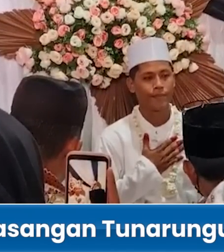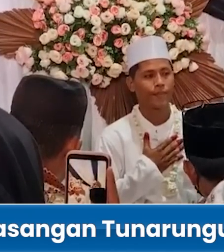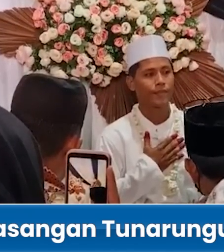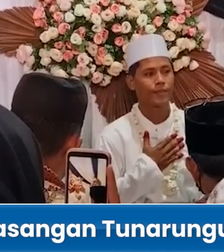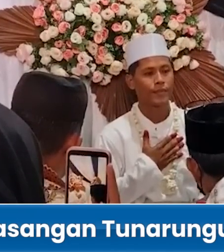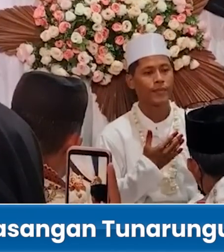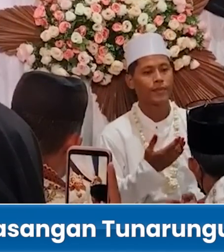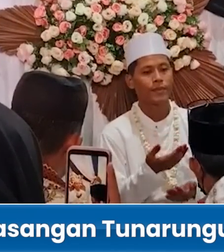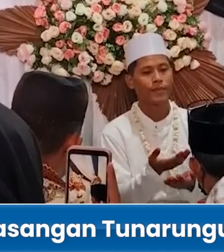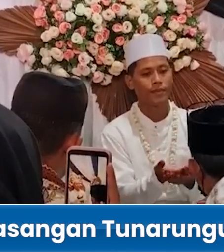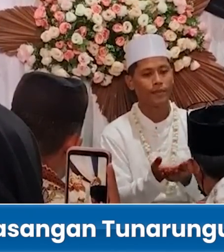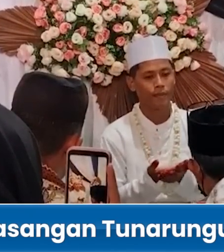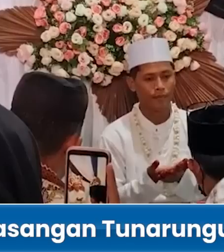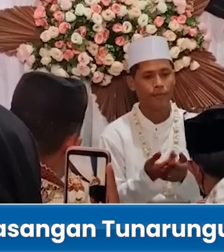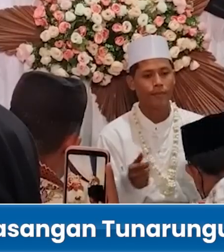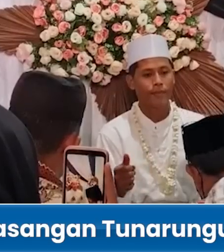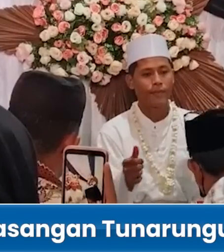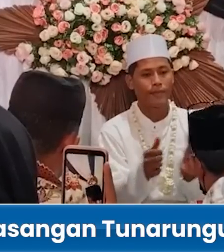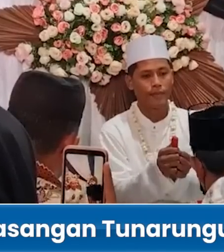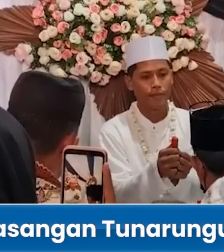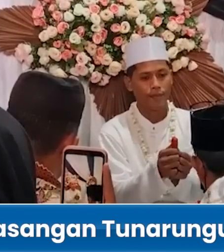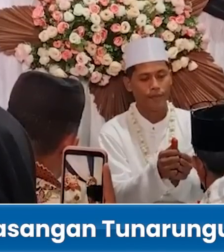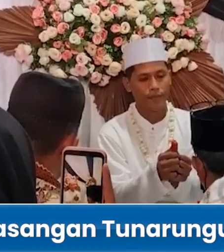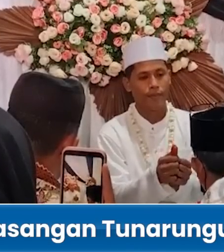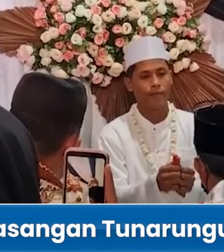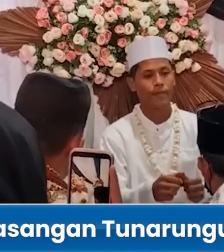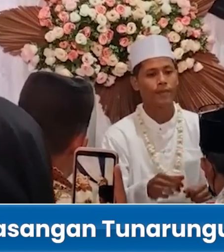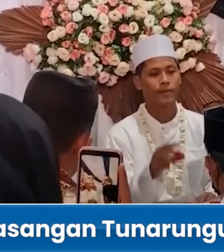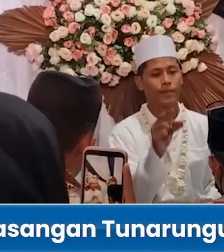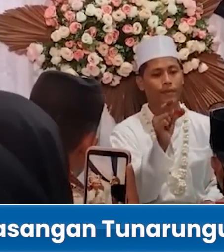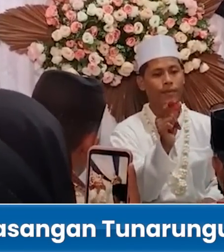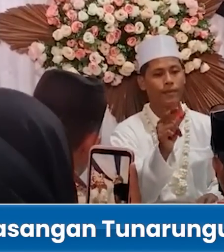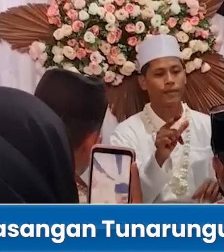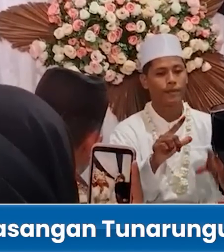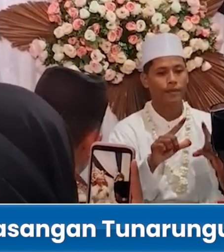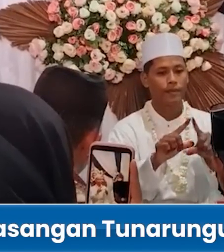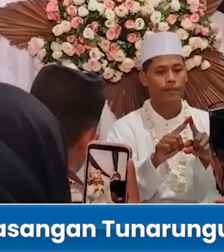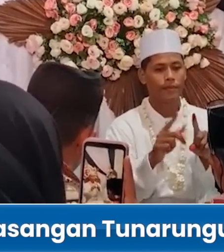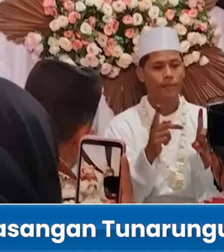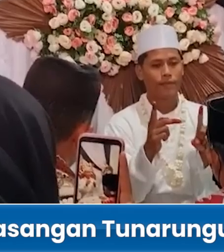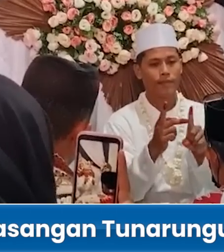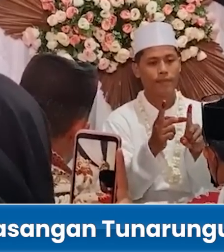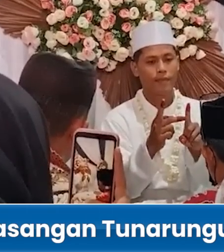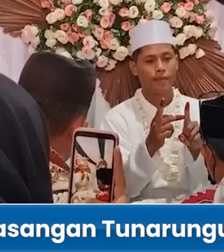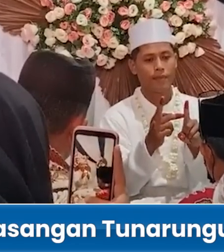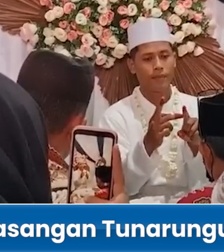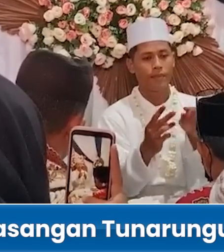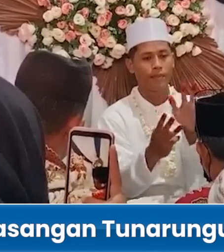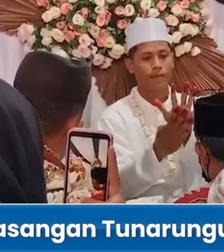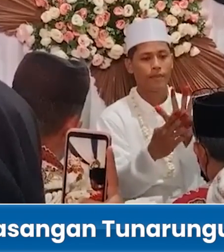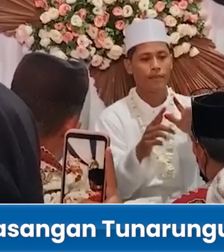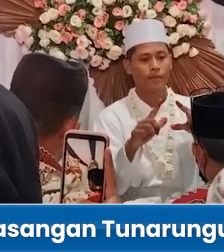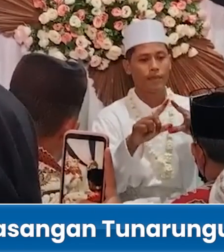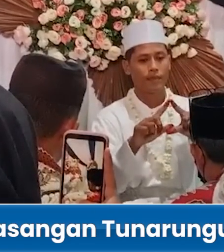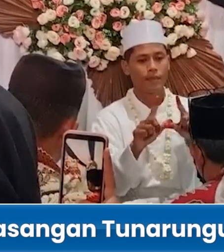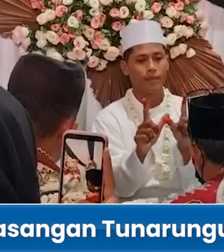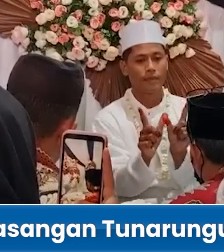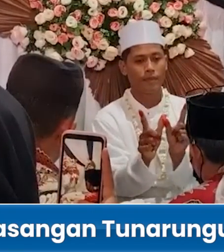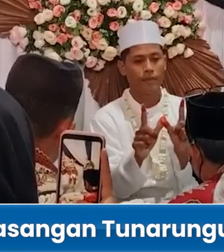keadaan. Mereka membuktikan bahwa mereka pun dapat melangsungkan bahtera rumah tangga layaknya orang pada umumnya. Pernikahan yang diadakan